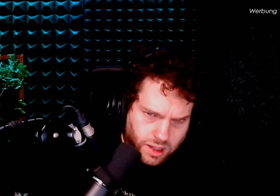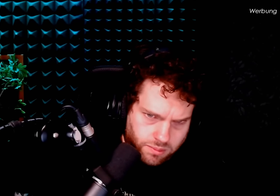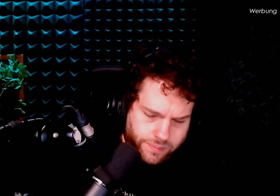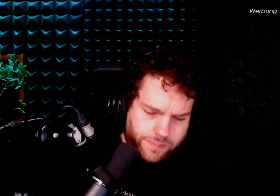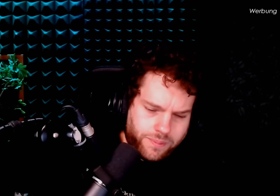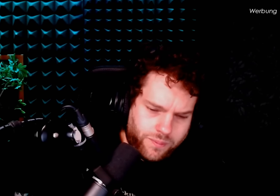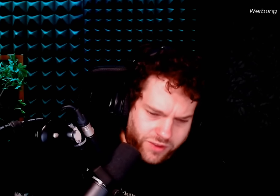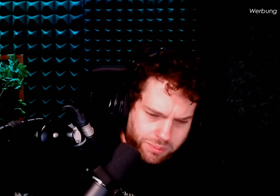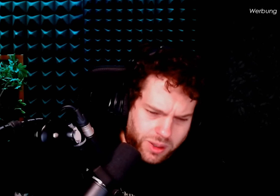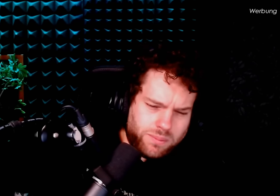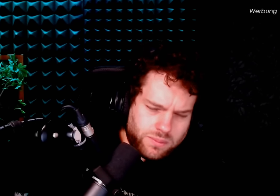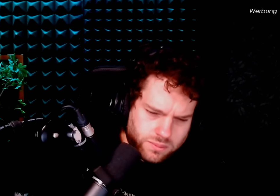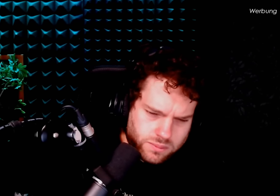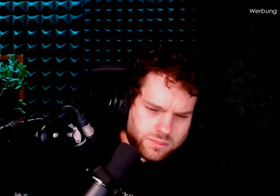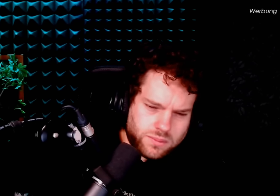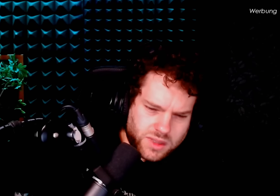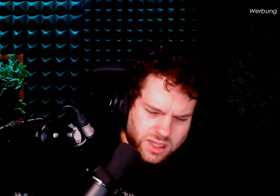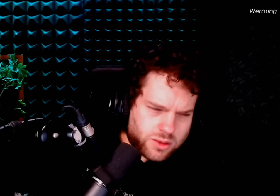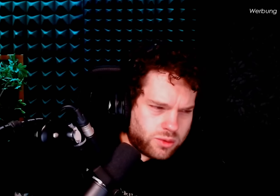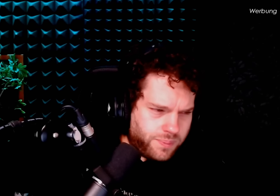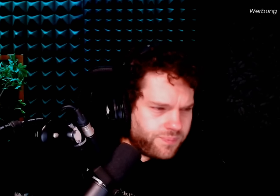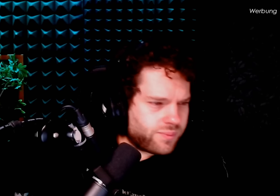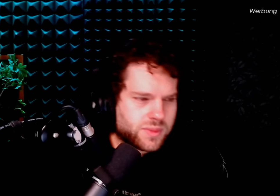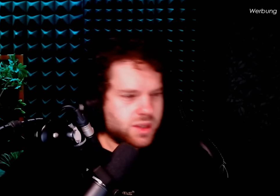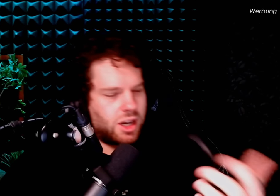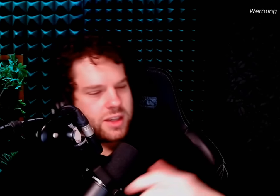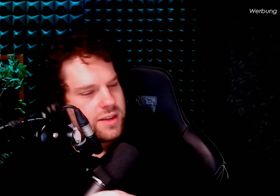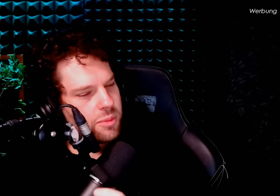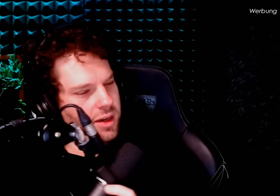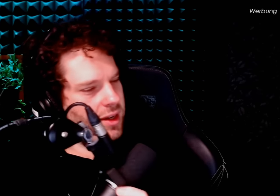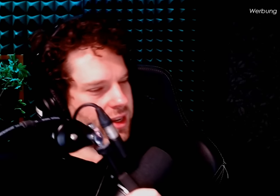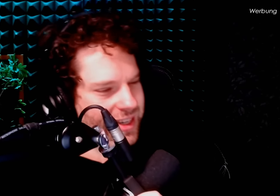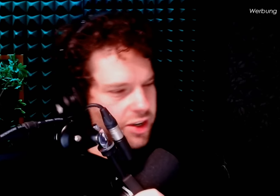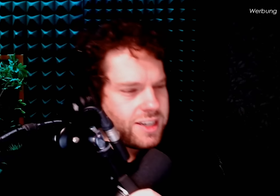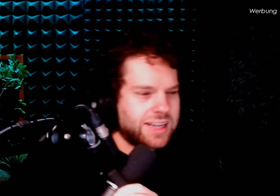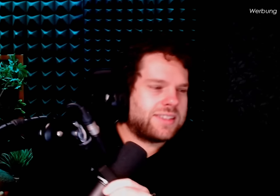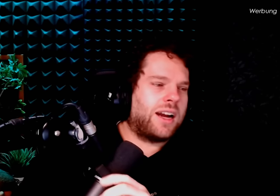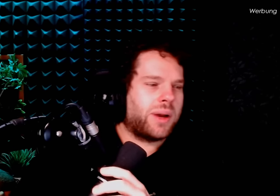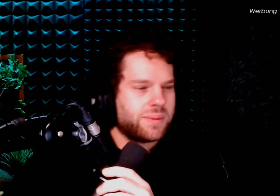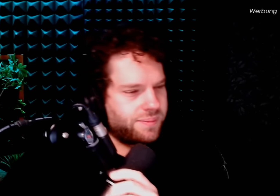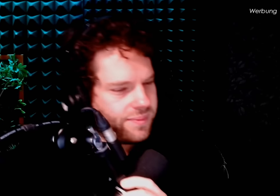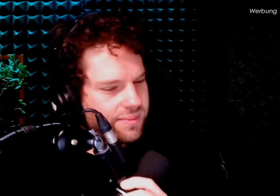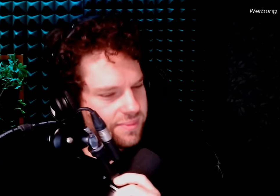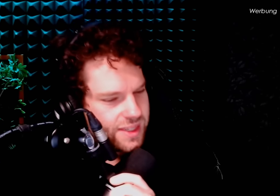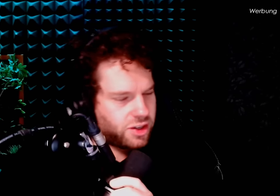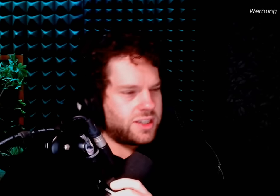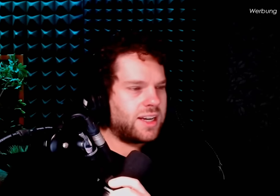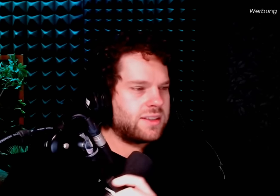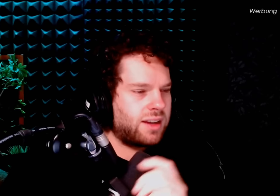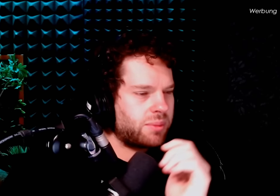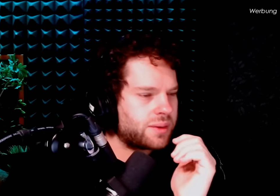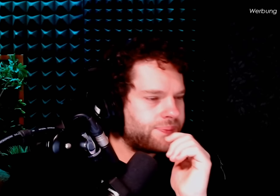Ja. Fremdler. Das ist gut. Kann ich als Tag machen. Das könnte ich den ganzen Tag machen. Das könnte ich den ganzen Tag machen.